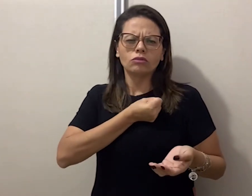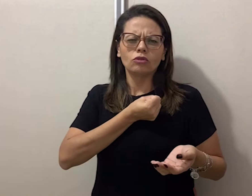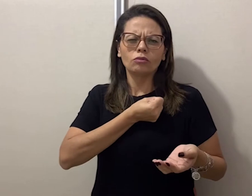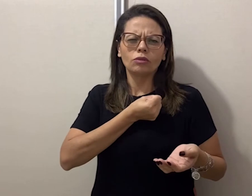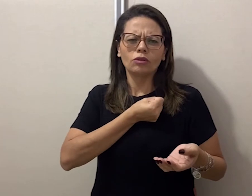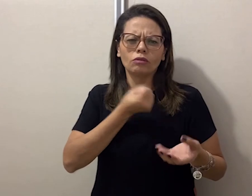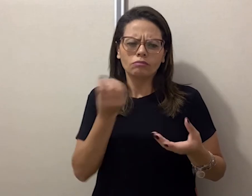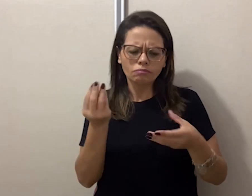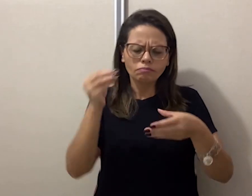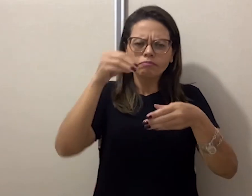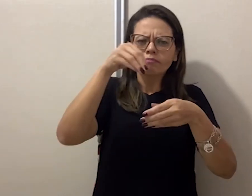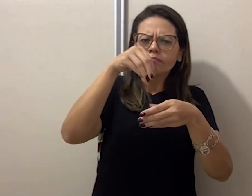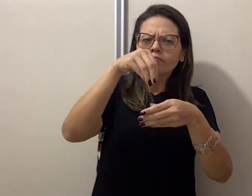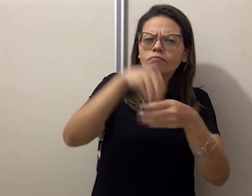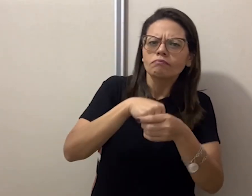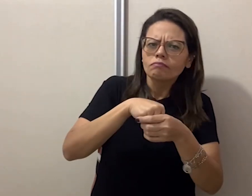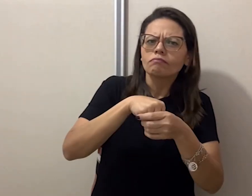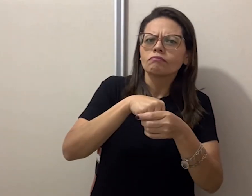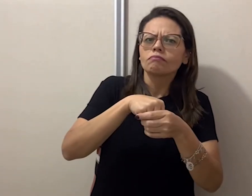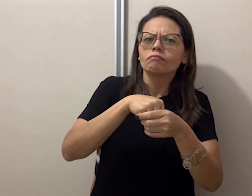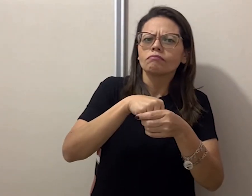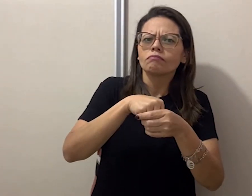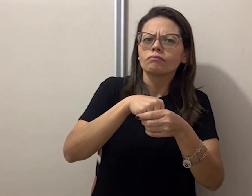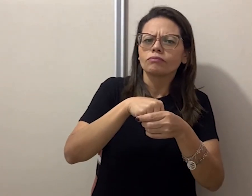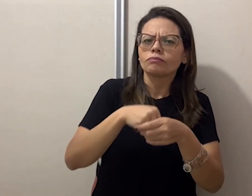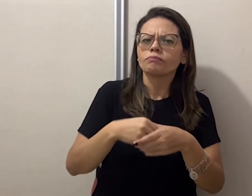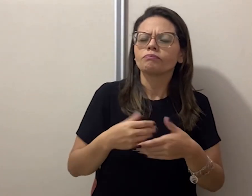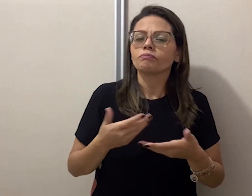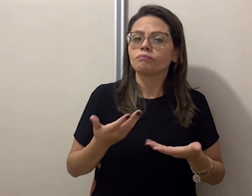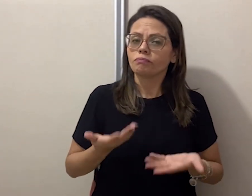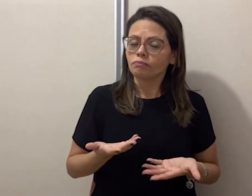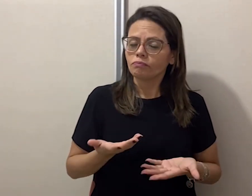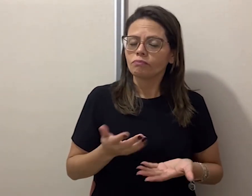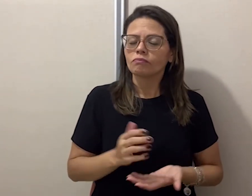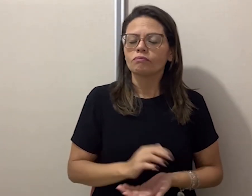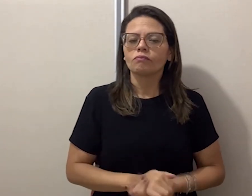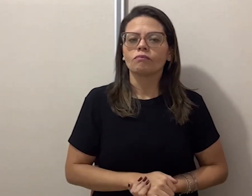A gente vai ver como os números podem ser incorporados.